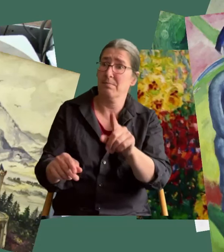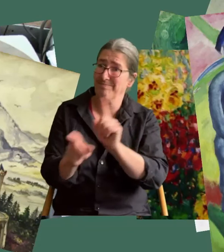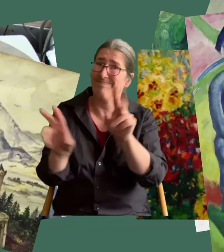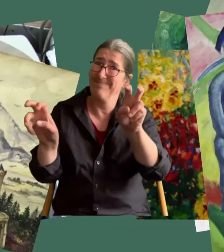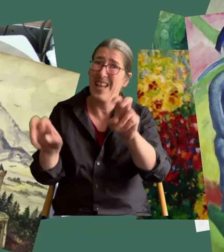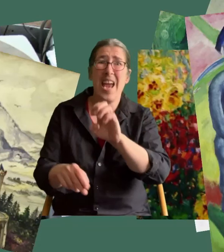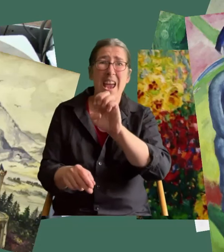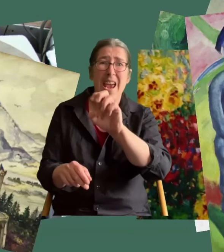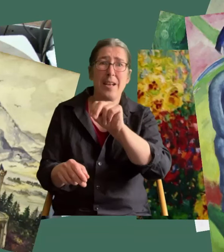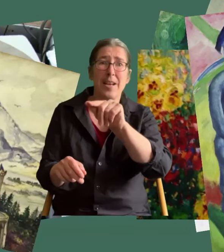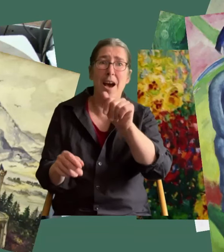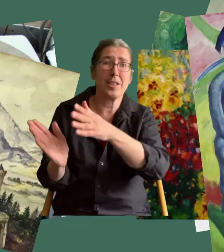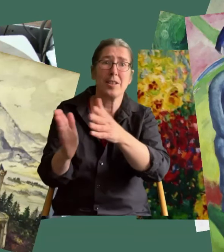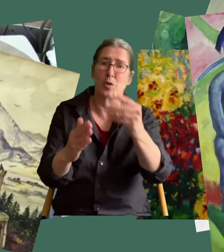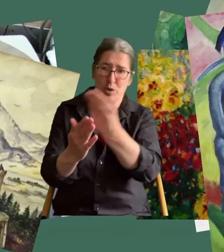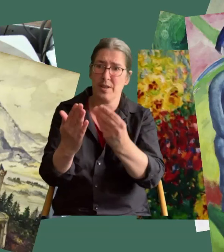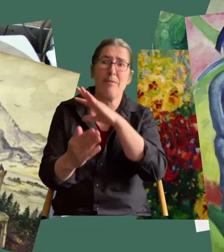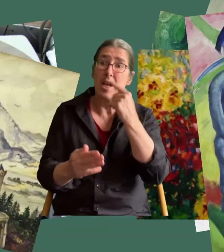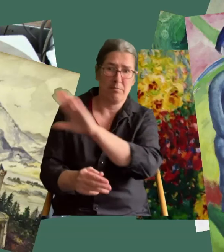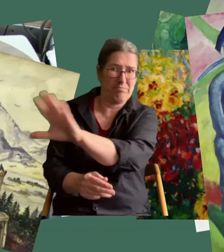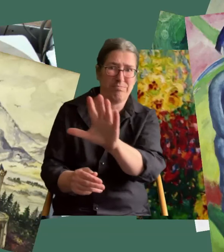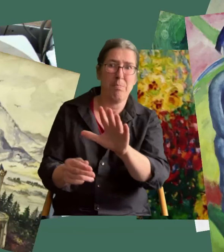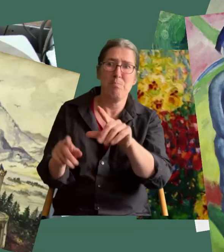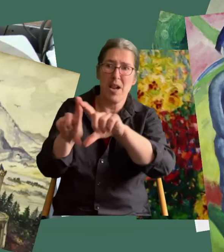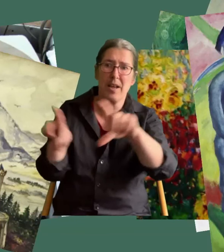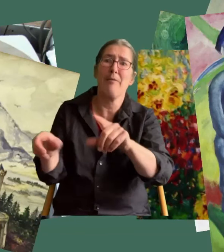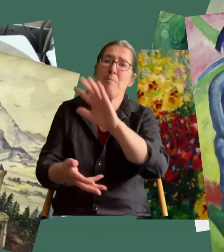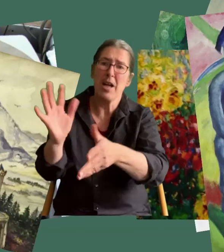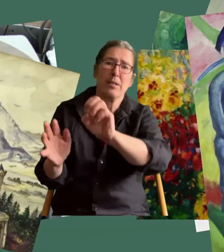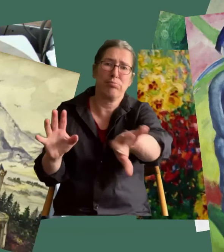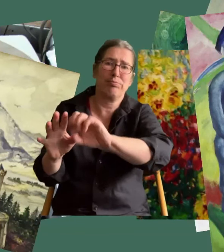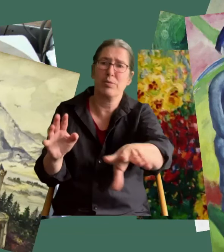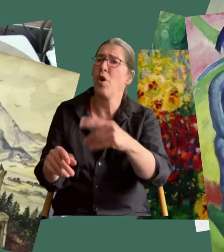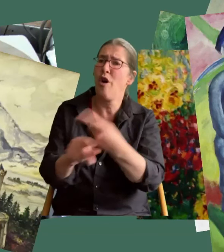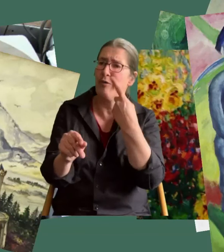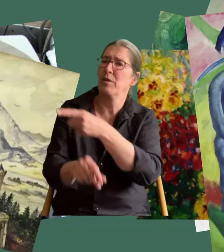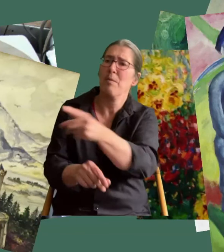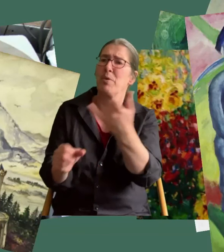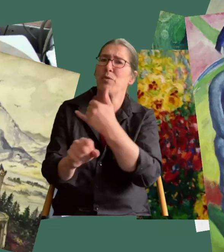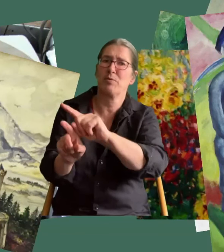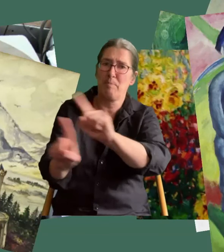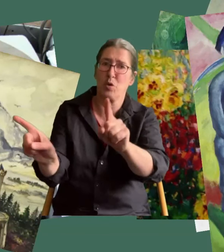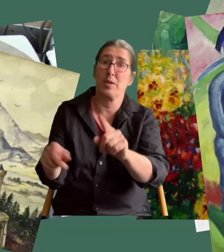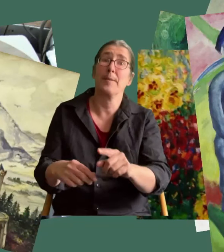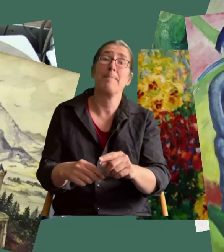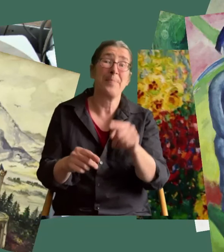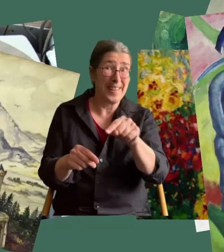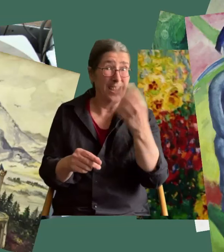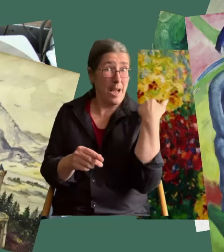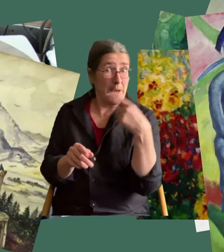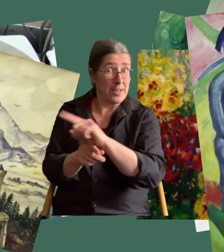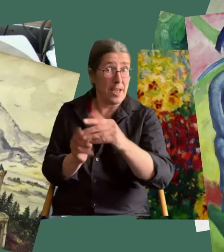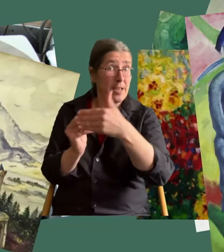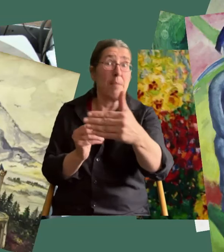Kunst genannt. Viele ihrer Bilder wurden verbrannt. Die Künstler, die haben oft Berufsverbote gekriegt. Es gibt noch sehr viel